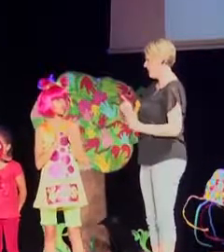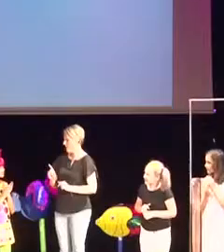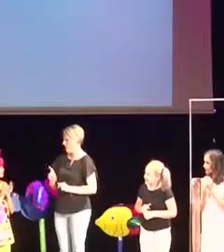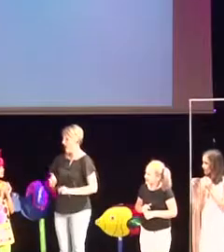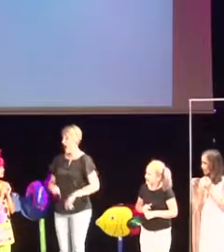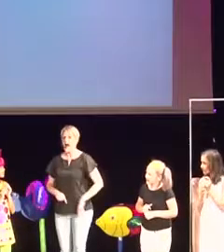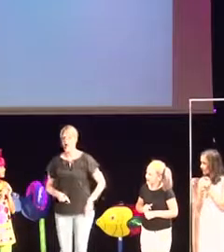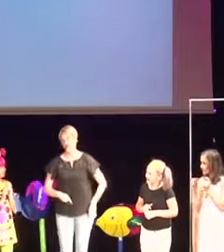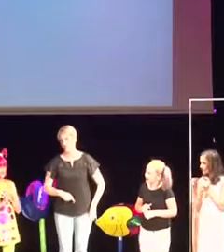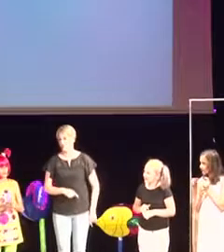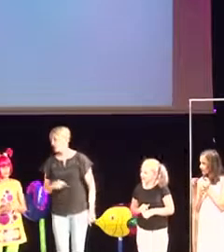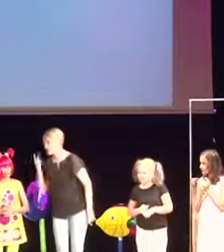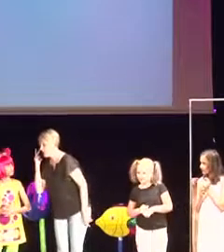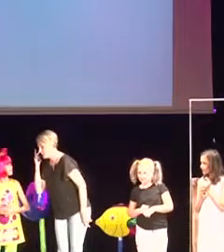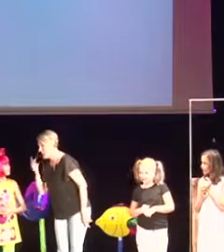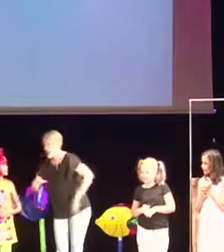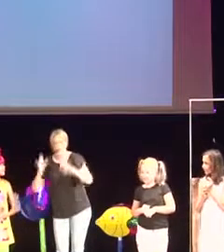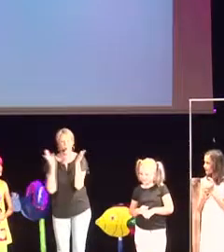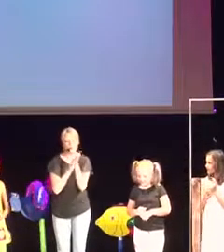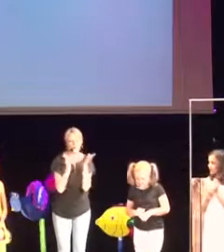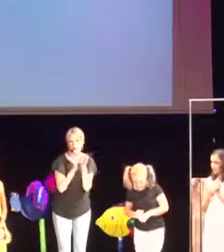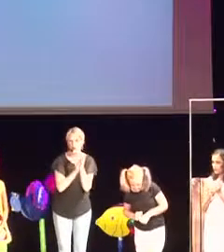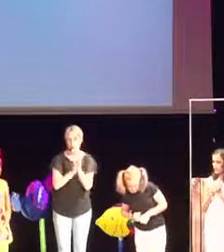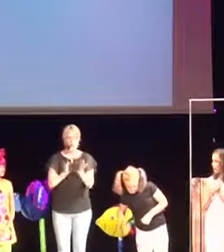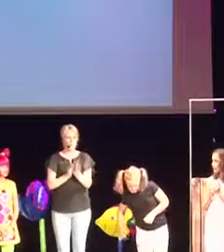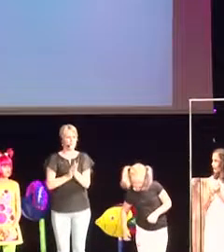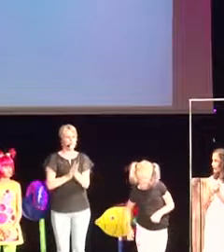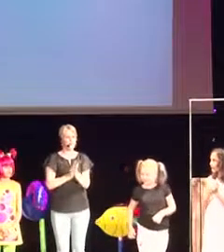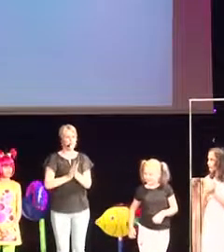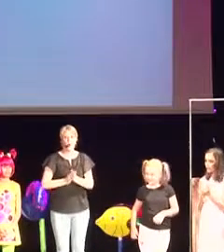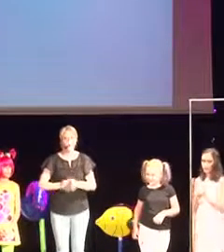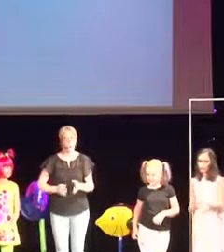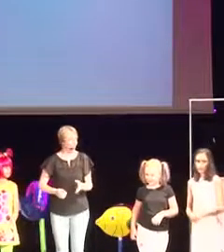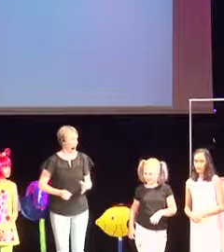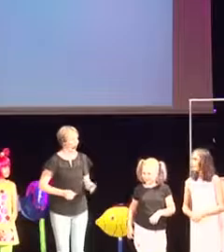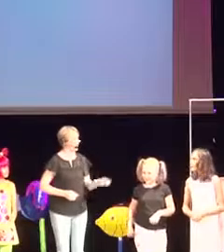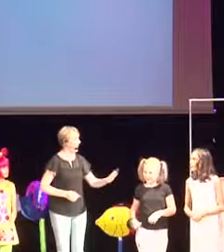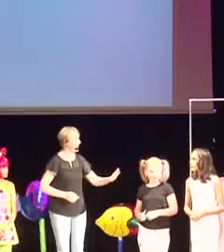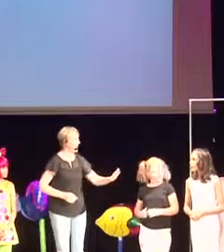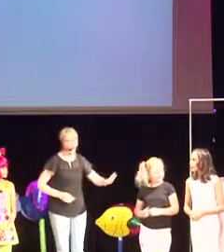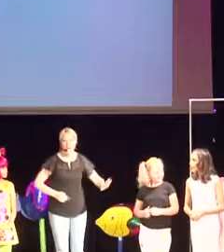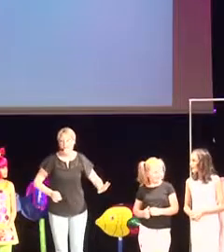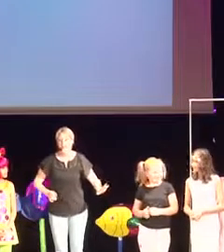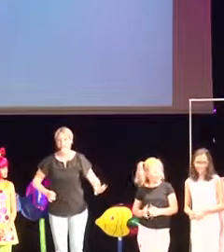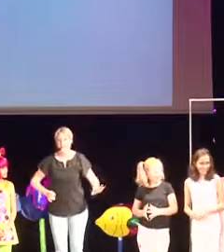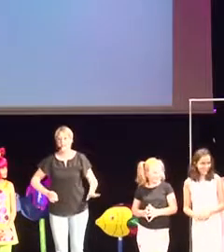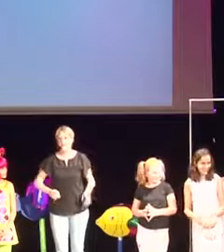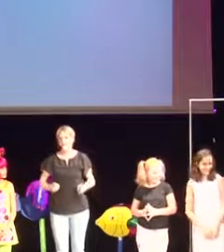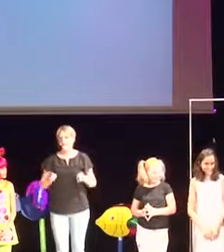non? Alors, ils sont entendants, donc quand on est entendant, on fait du bruit. Attends, attends. Mais